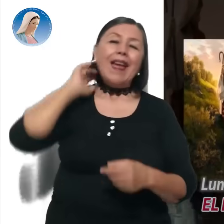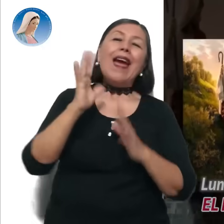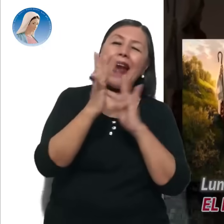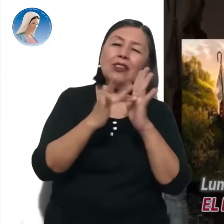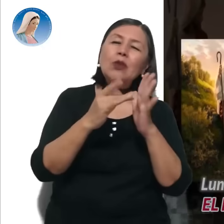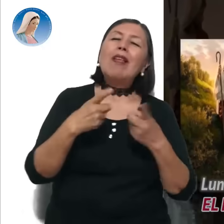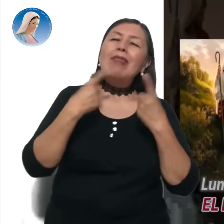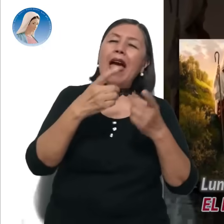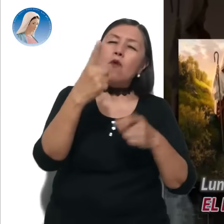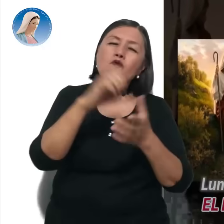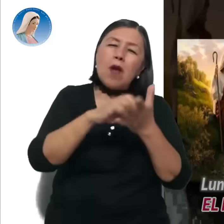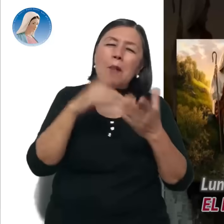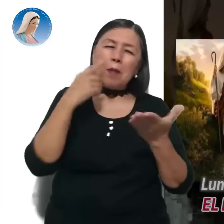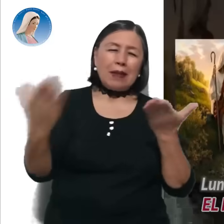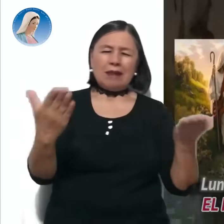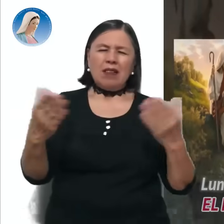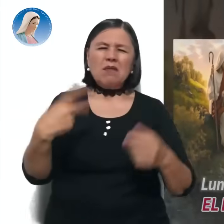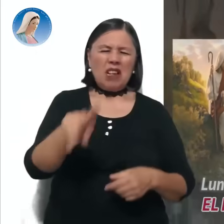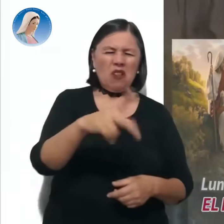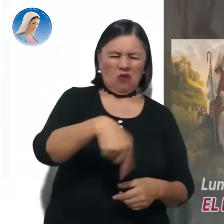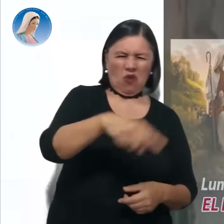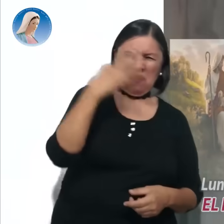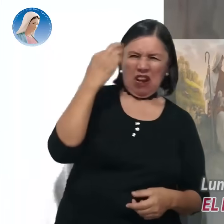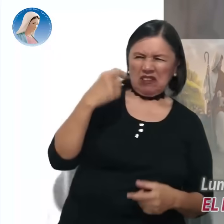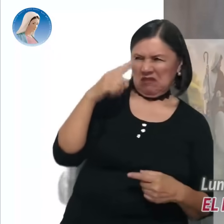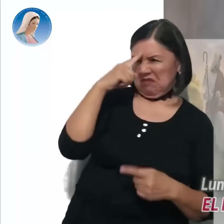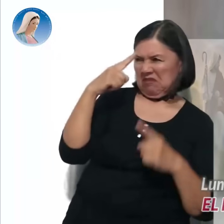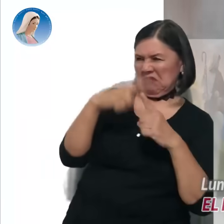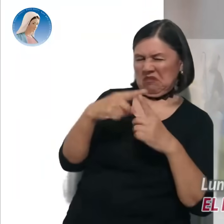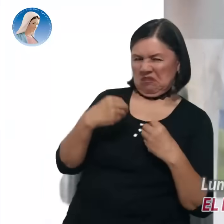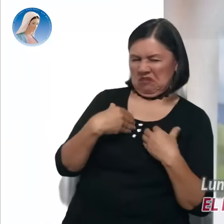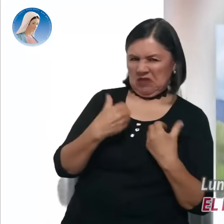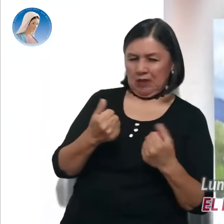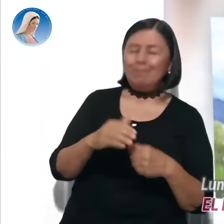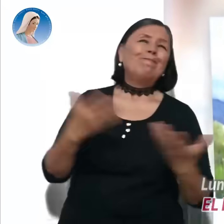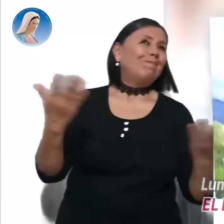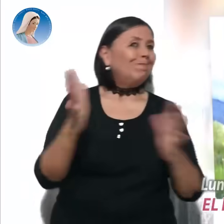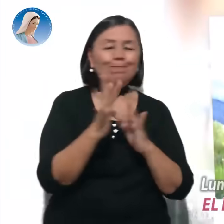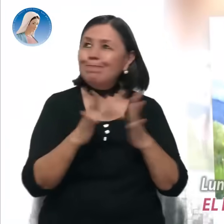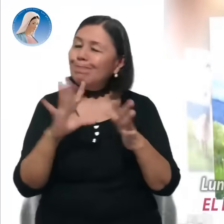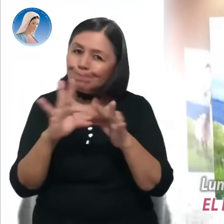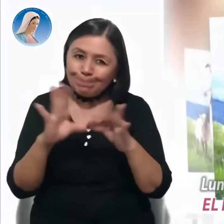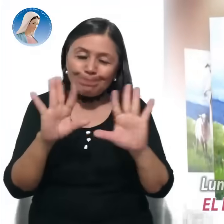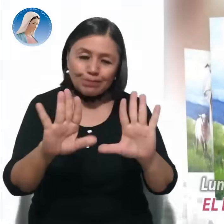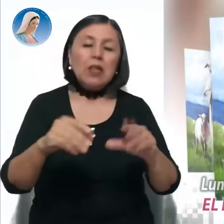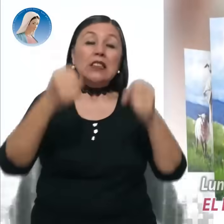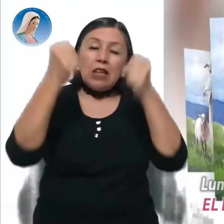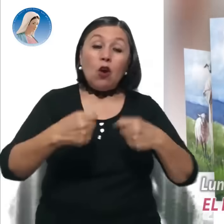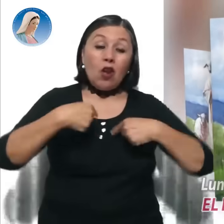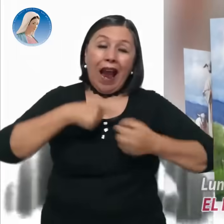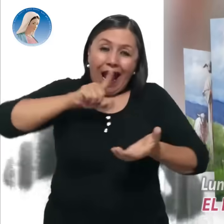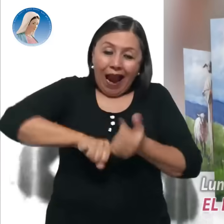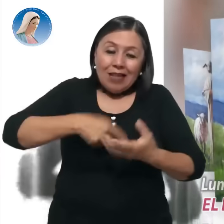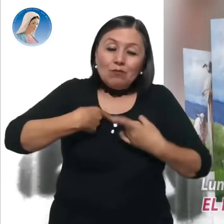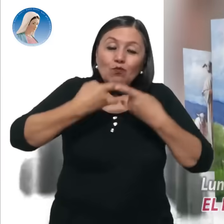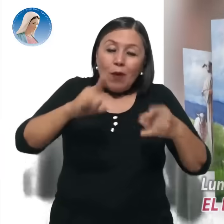esta comparación, pero ellos no entendieron lo que les quería decir. Por eso añadió: Les aseguro que yo soy la